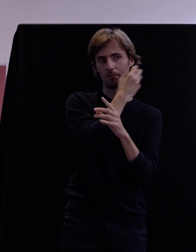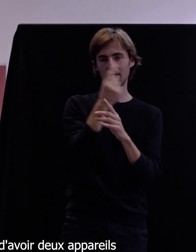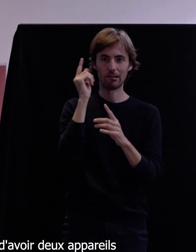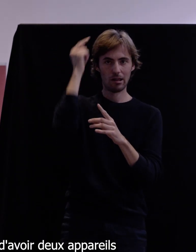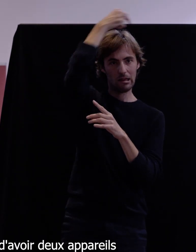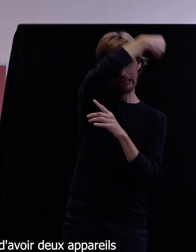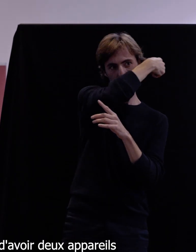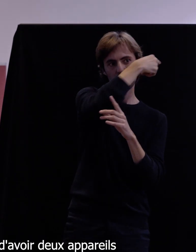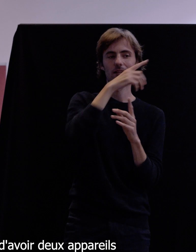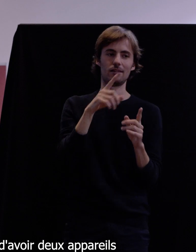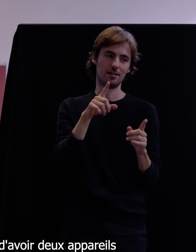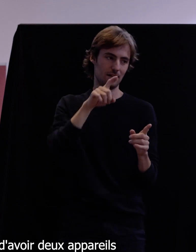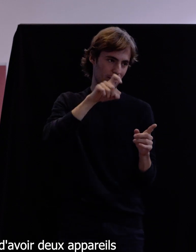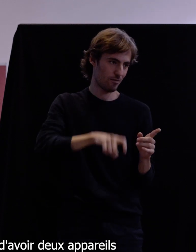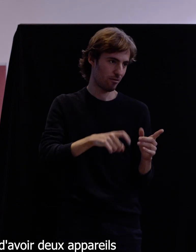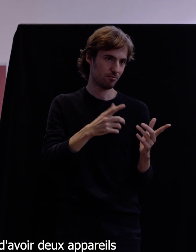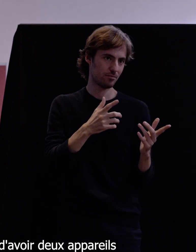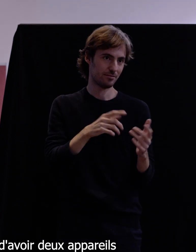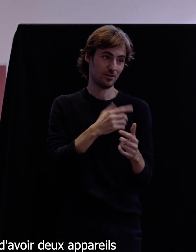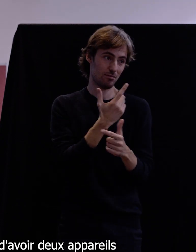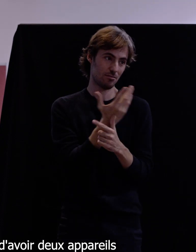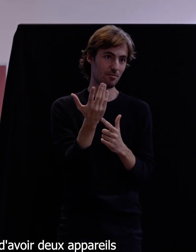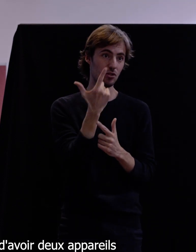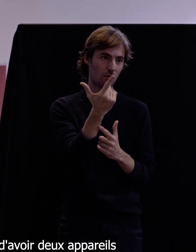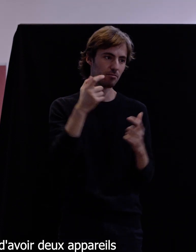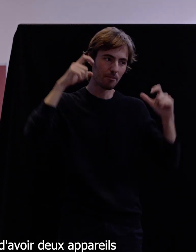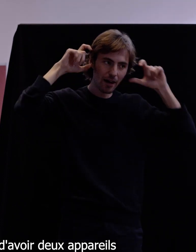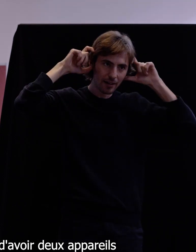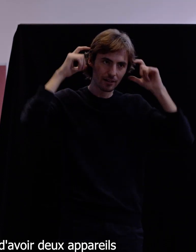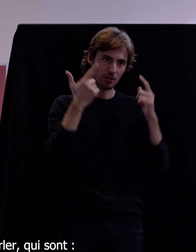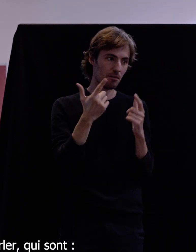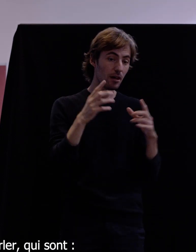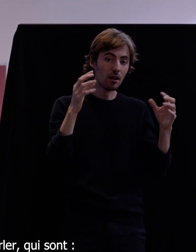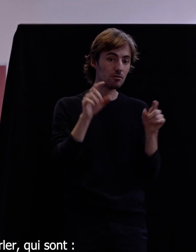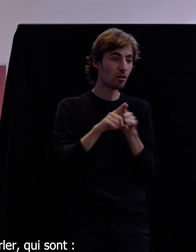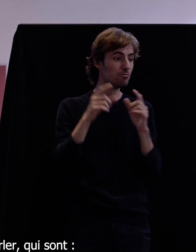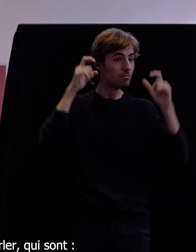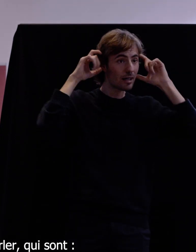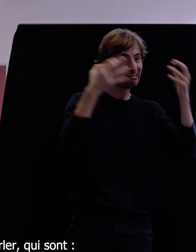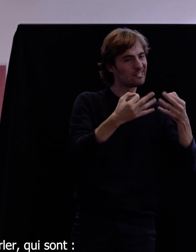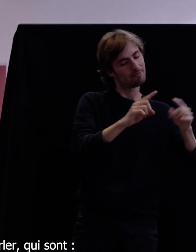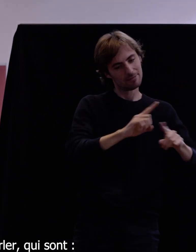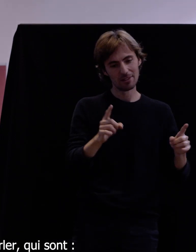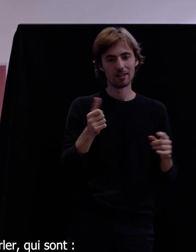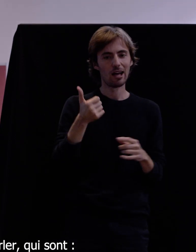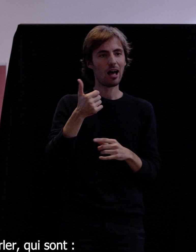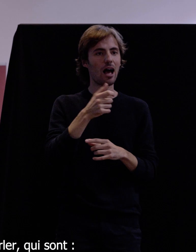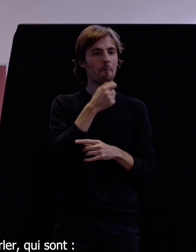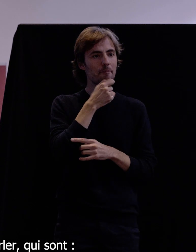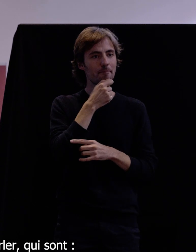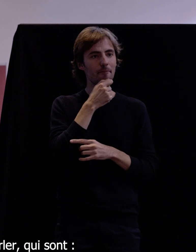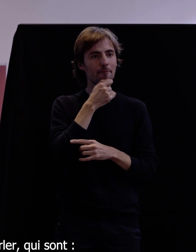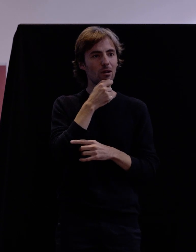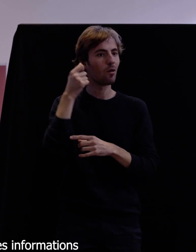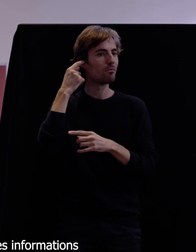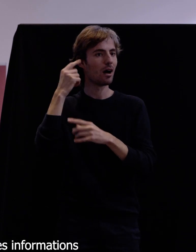bien. Et ça nécessite du coup d'avoir deux appareils qui ne sont pas des appareils auditifs à proprement parler, qui sont un micro dans l'oreille